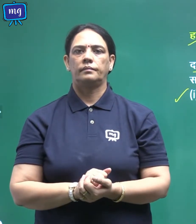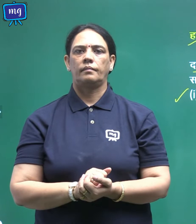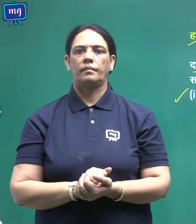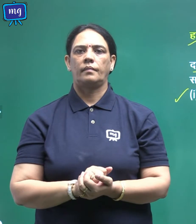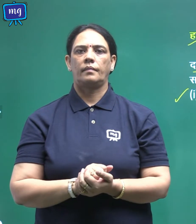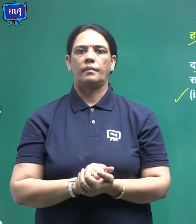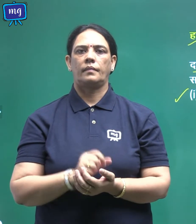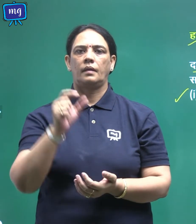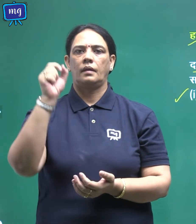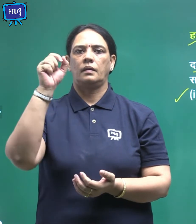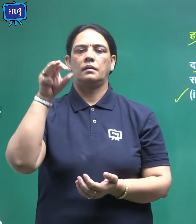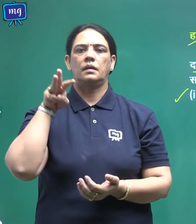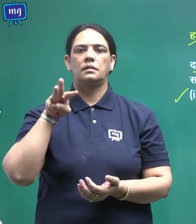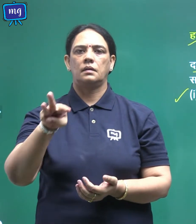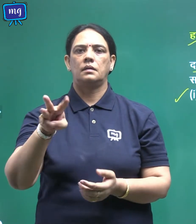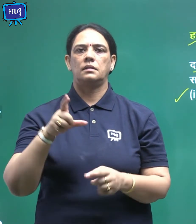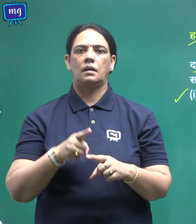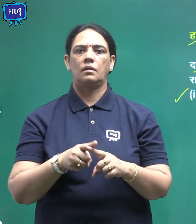10,000 गुणा